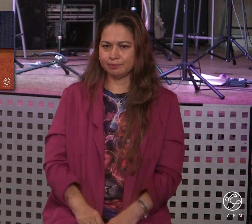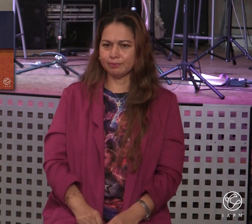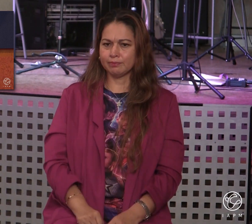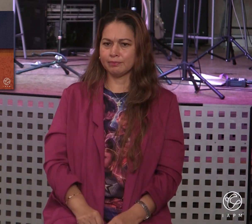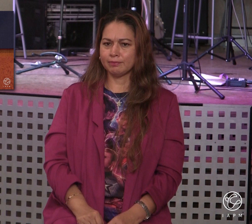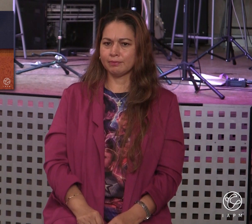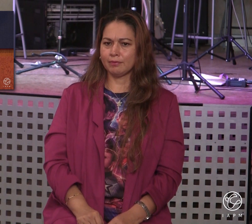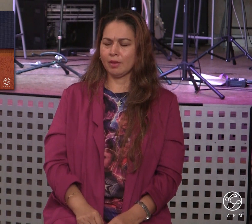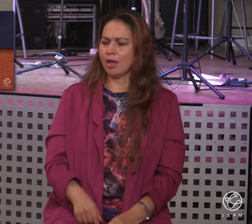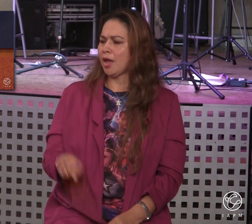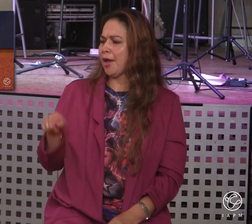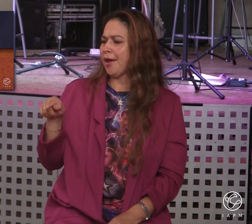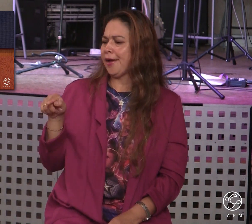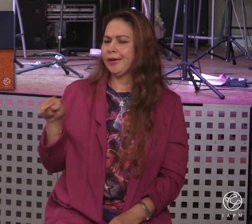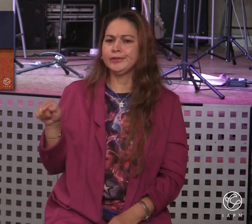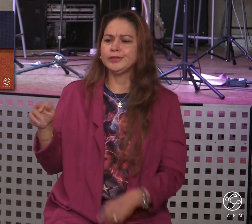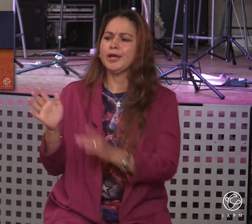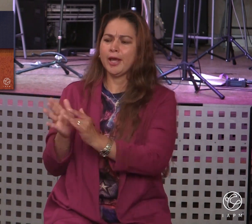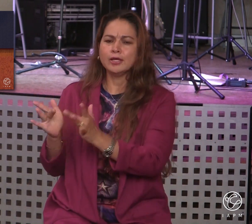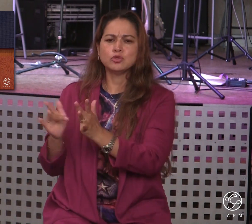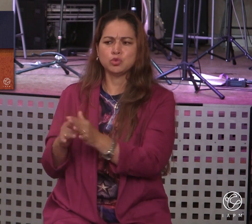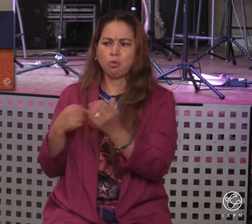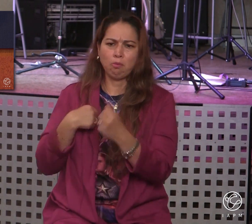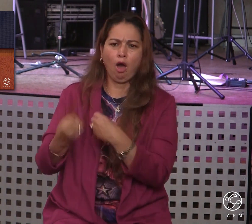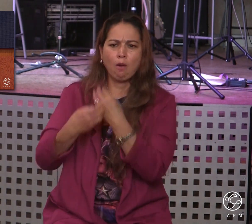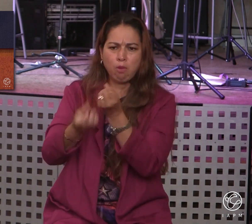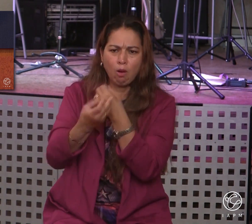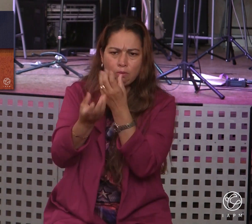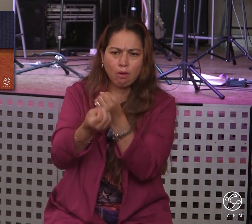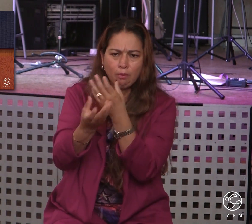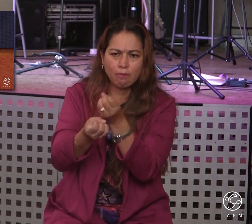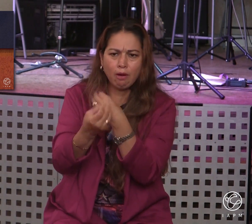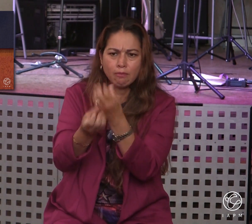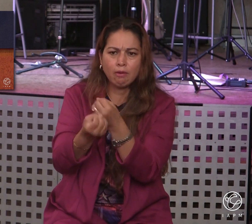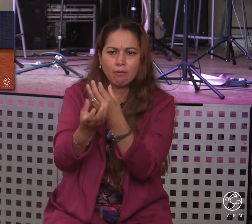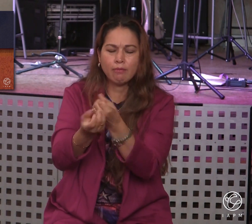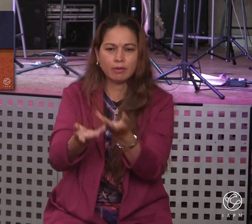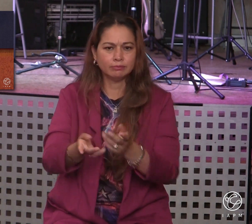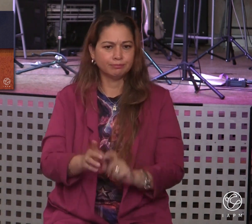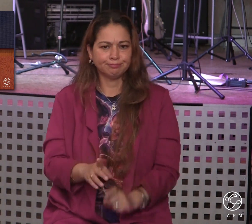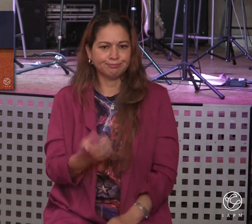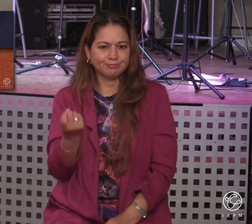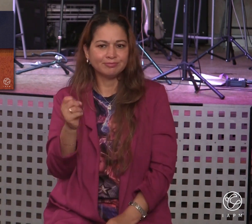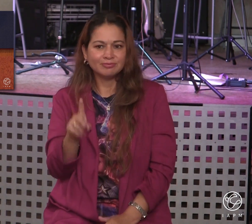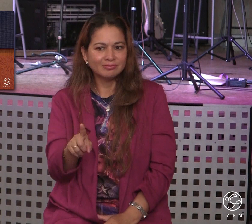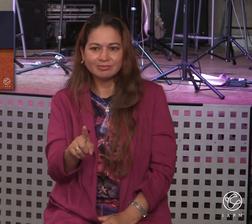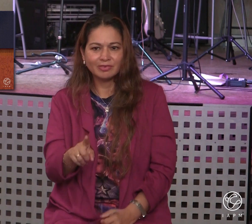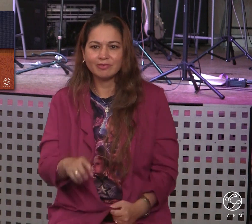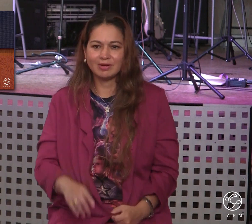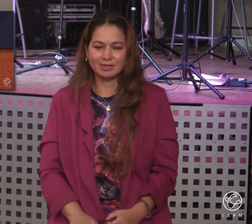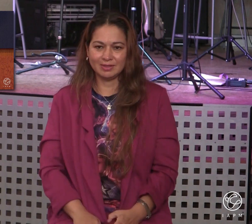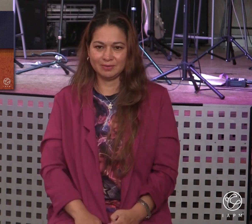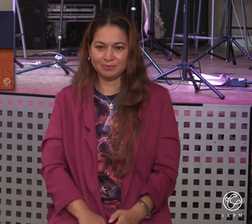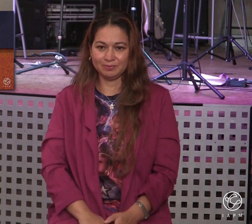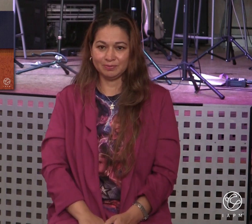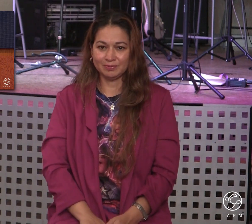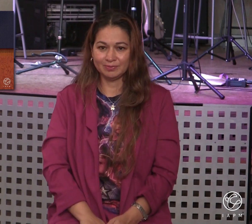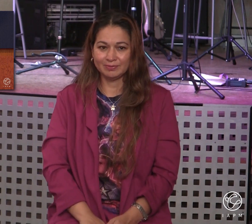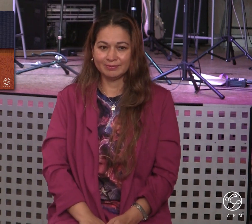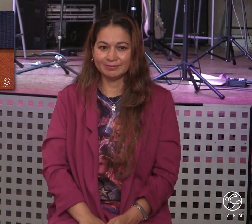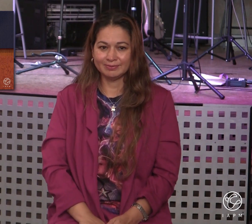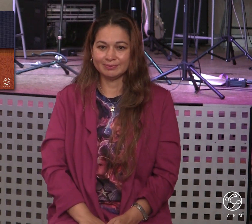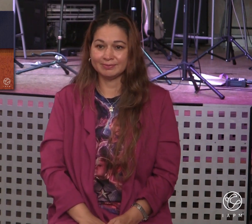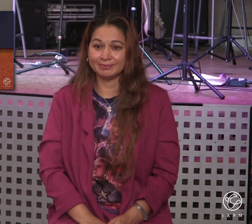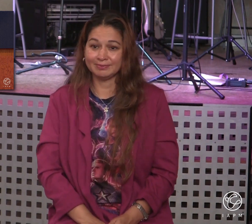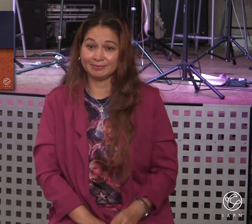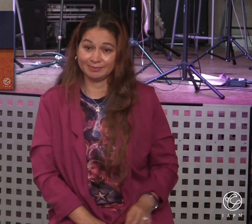conocemos. No habla de eso. Cuando ellos preguntan, ¿quién es este? No están preguntando. Desde el